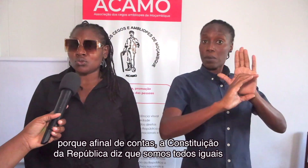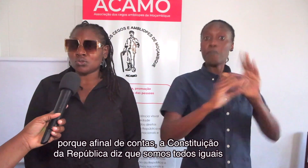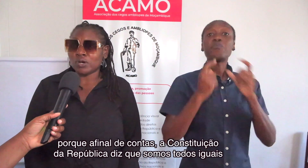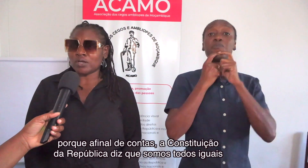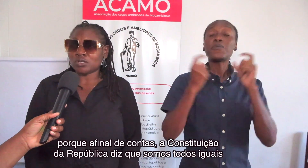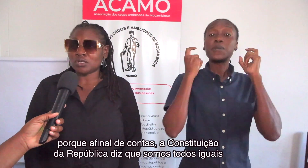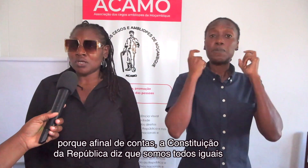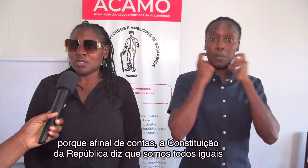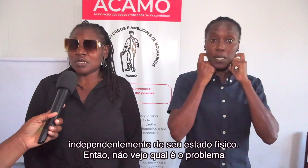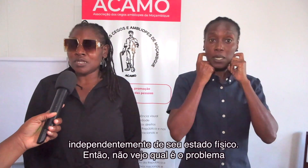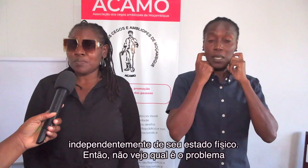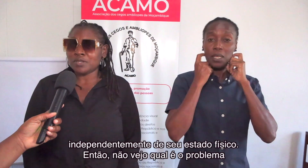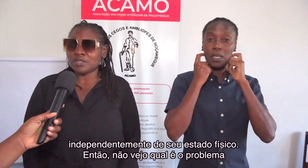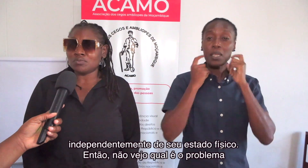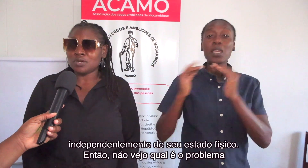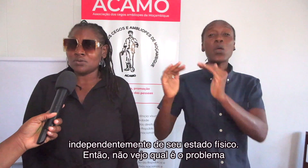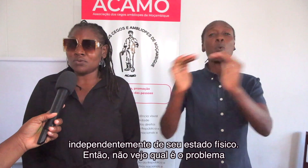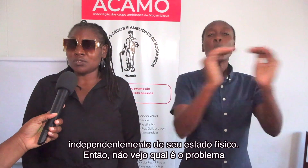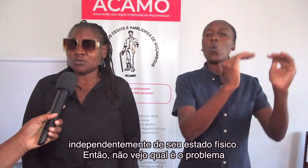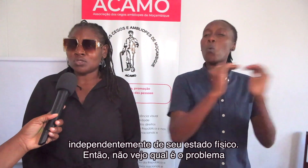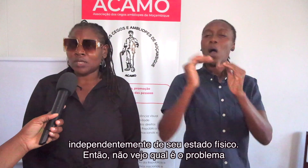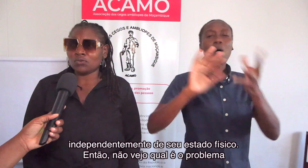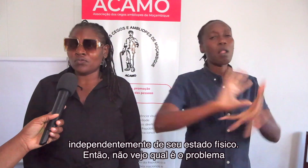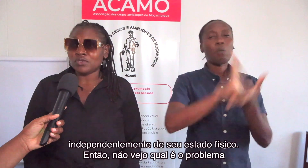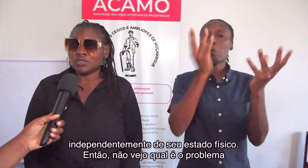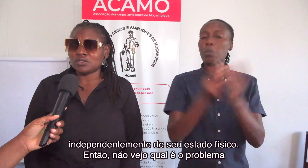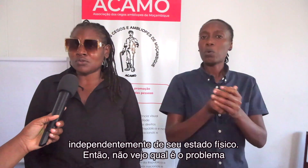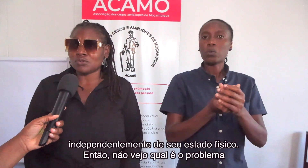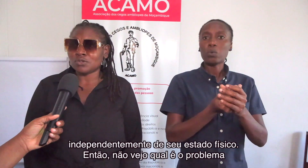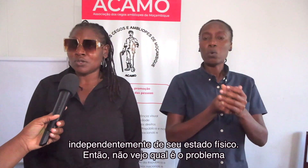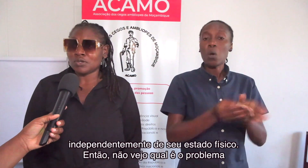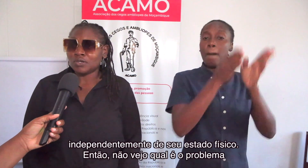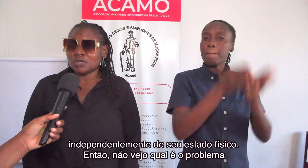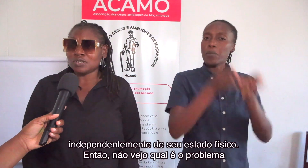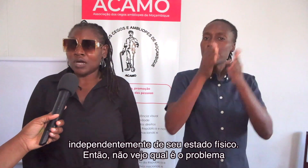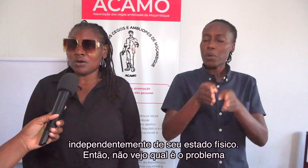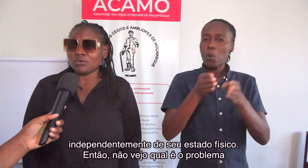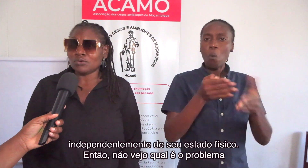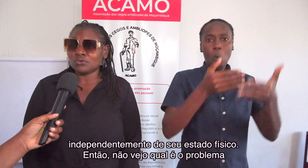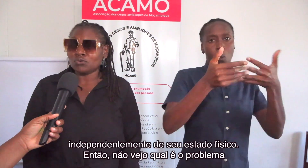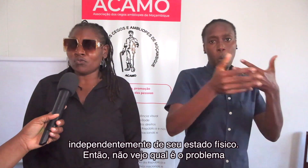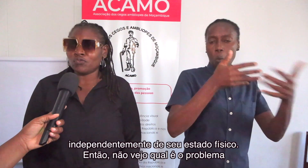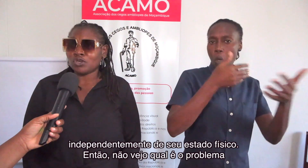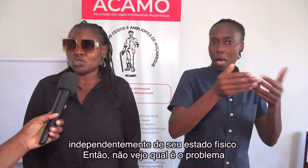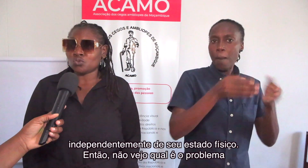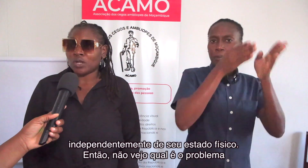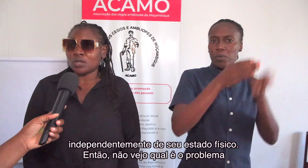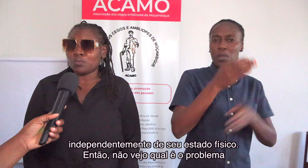iguais, independentemente do seu estado físico. Então, não vejo qual é o